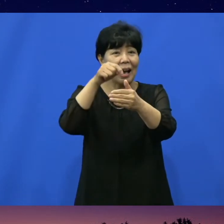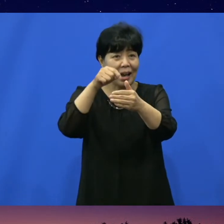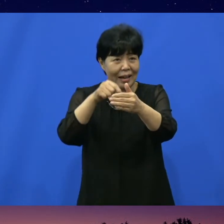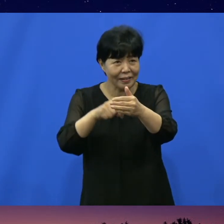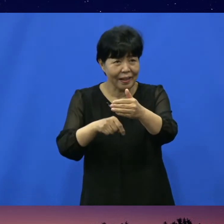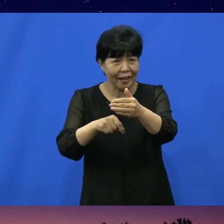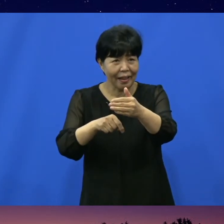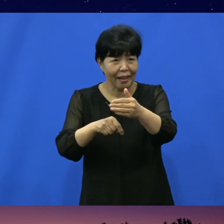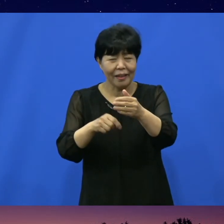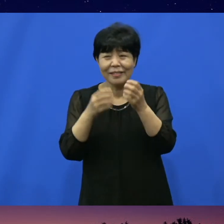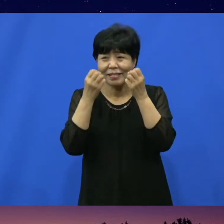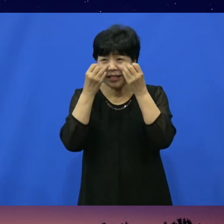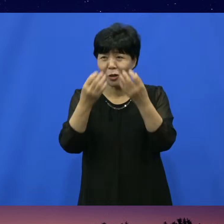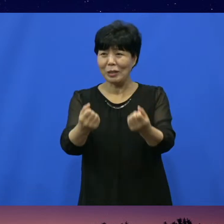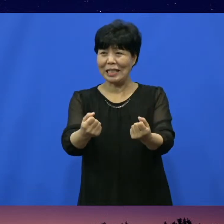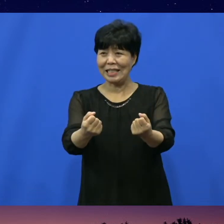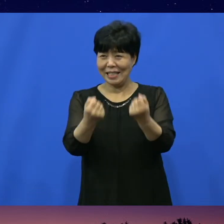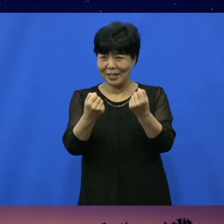에너지가 나오는 거예요.